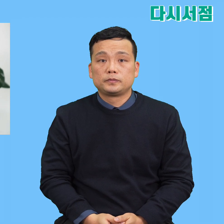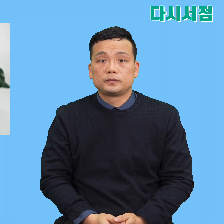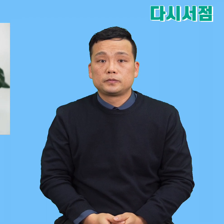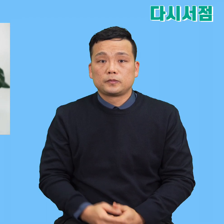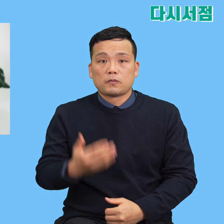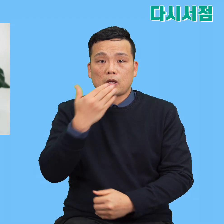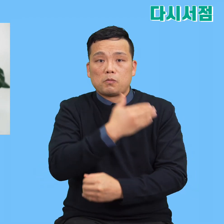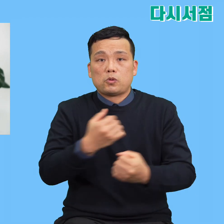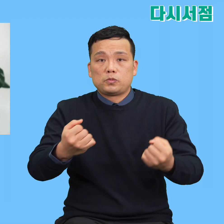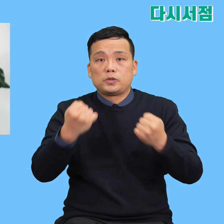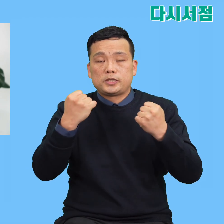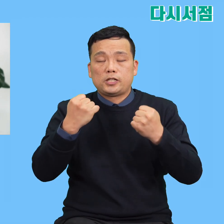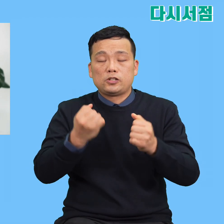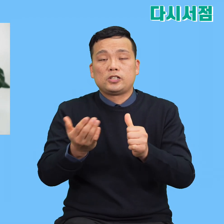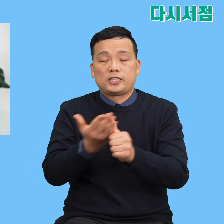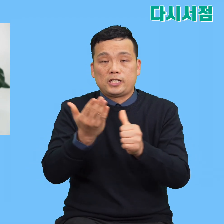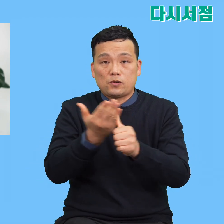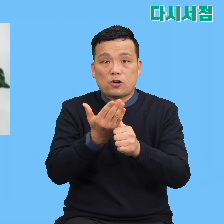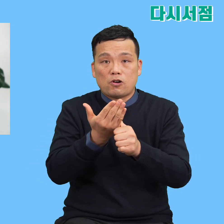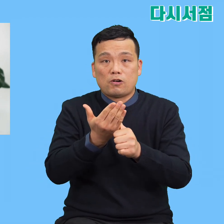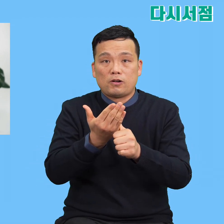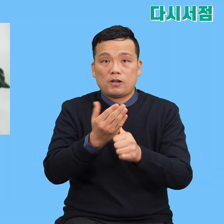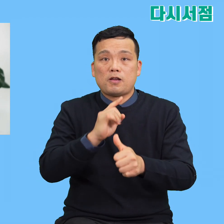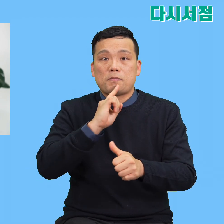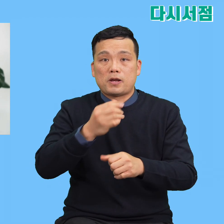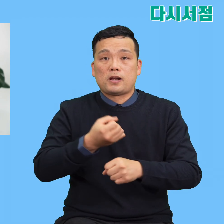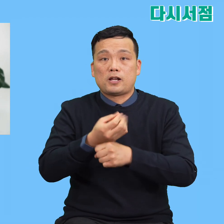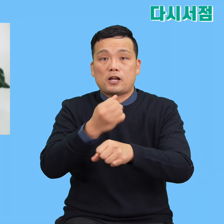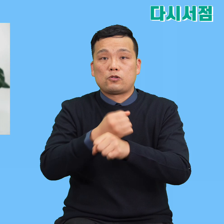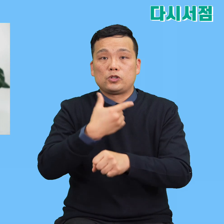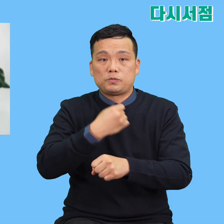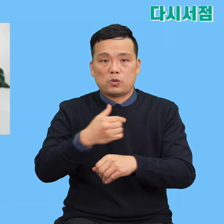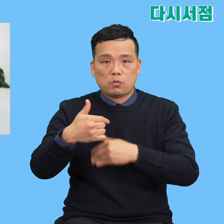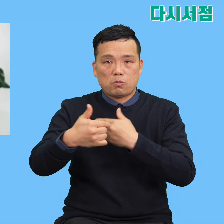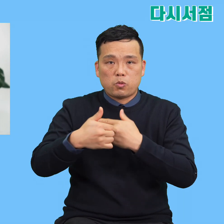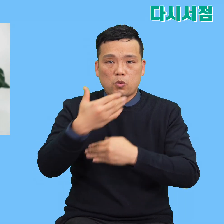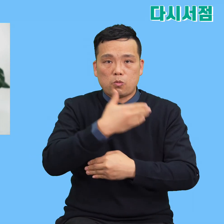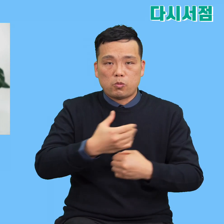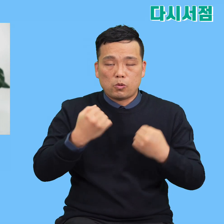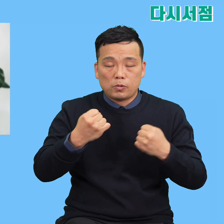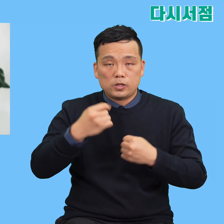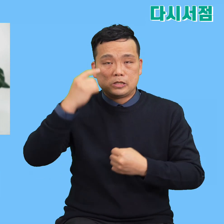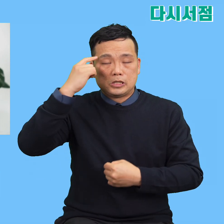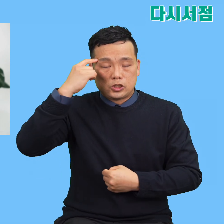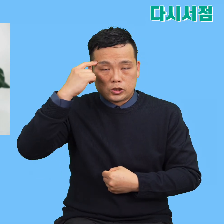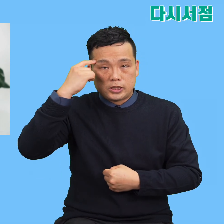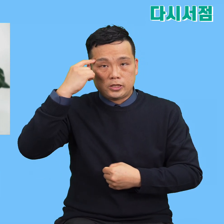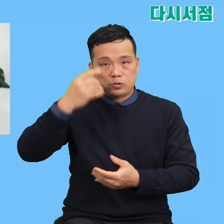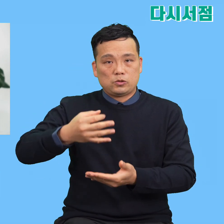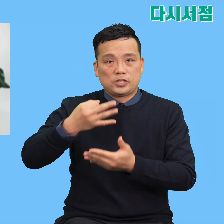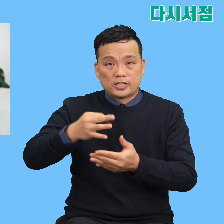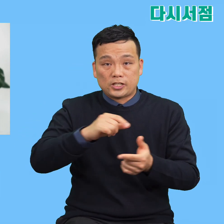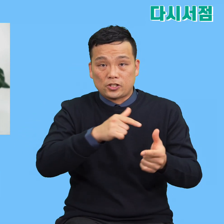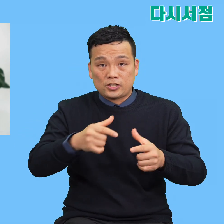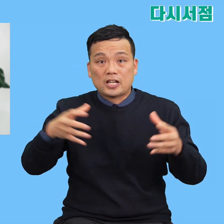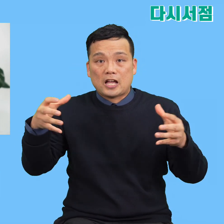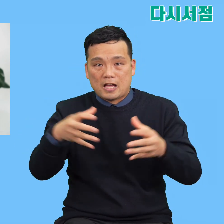체력을 키워라. 스태미너를 키워라. 그게 이제 육체적인 걸 수도 있고 정신적인 걸 수도 있고 금전적인 걸 수도